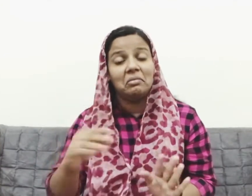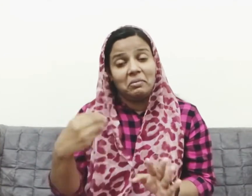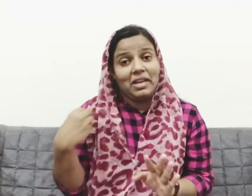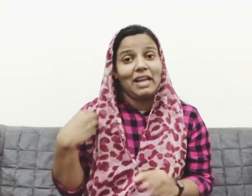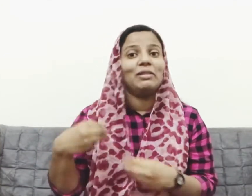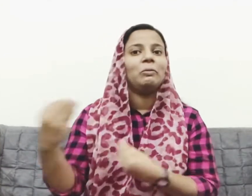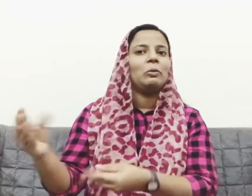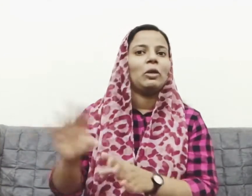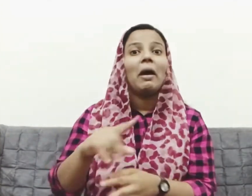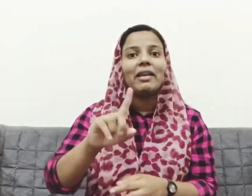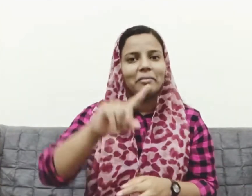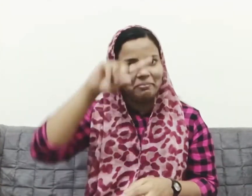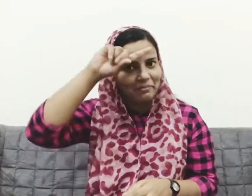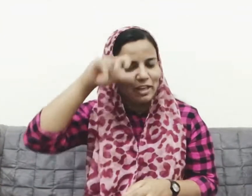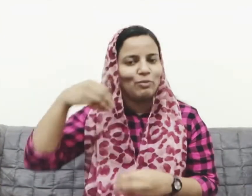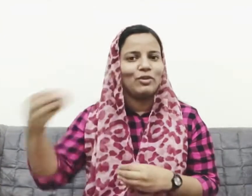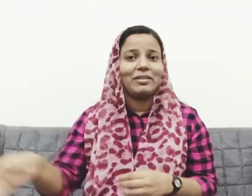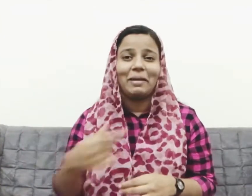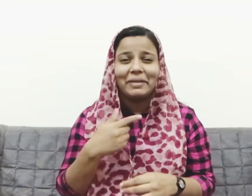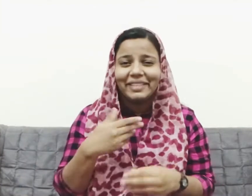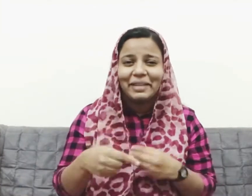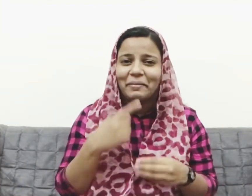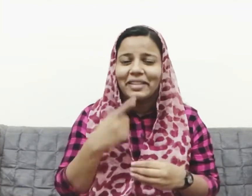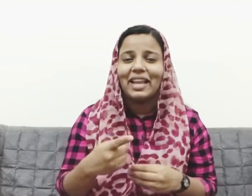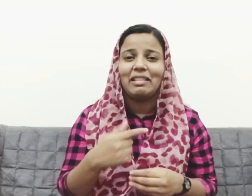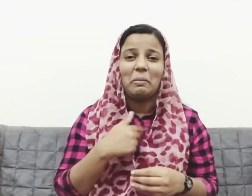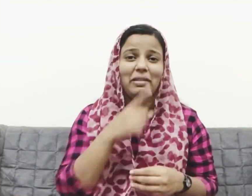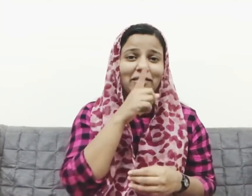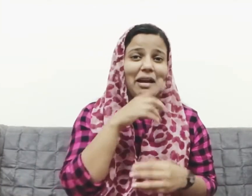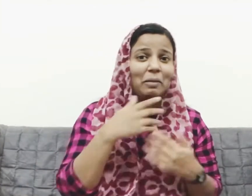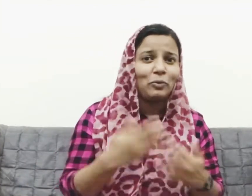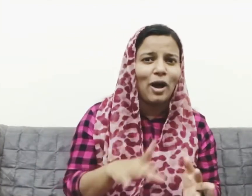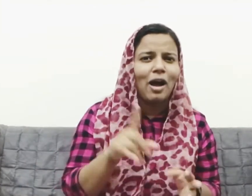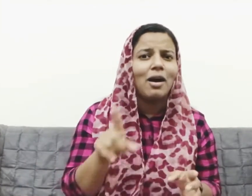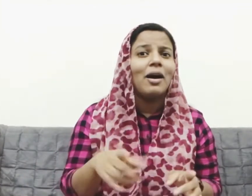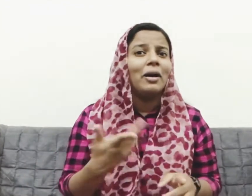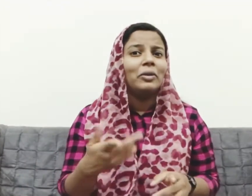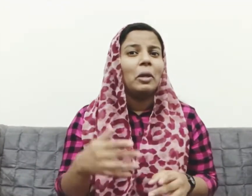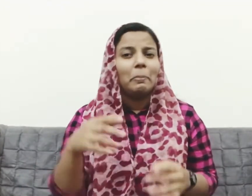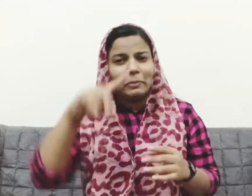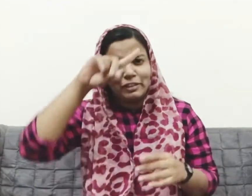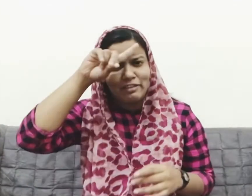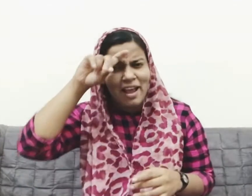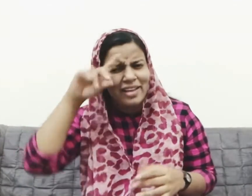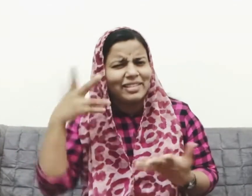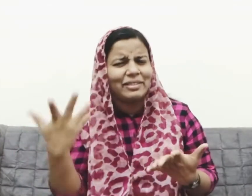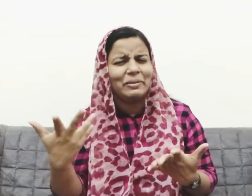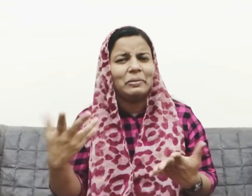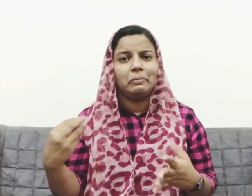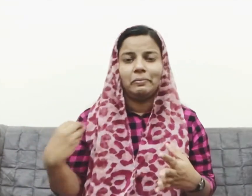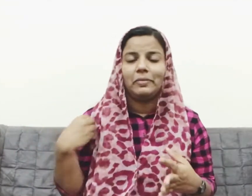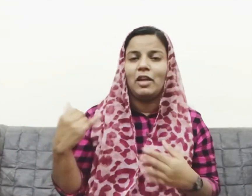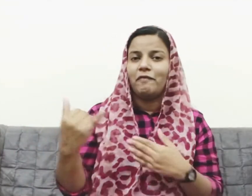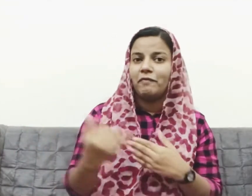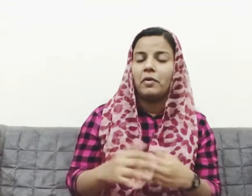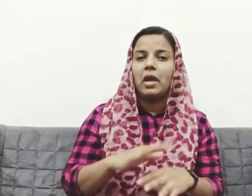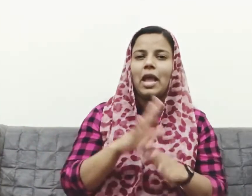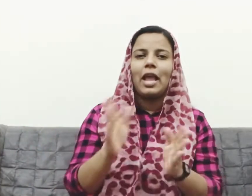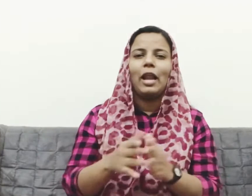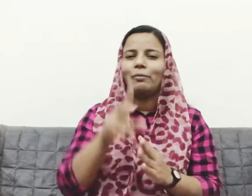പറയുന്നില്ലേ, ആ ദിവസം ഞങ്ങൾക്ക് മറക്കാൻ കഴിയും, നാണം കെട്ട് പോയെന്ന് പറയുന്ന പോലെ നിങ്ങൾക്ക് നേരെ വരുന്ന ശത്രു, നിങ്ങൾക്ക് നേരെ വരുന്ന സകല എതിരുകളും നാണം